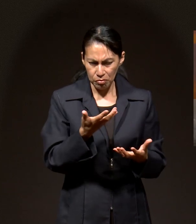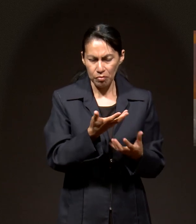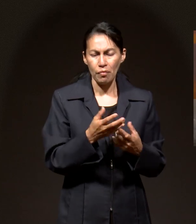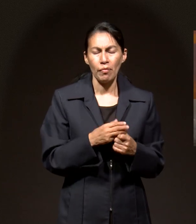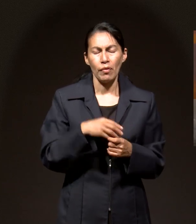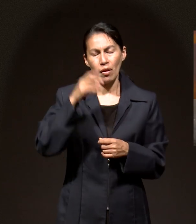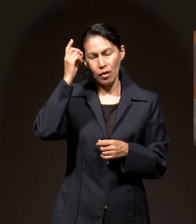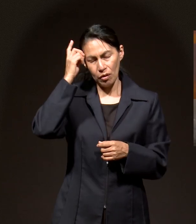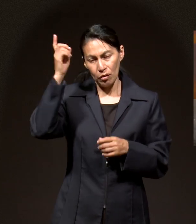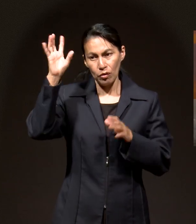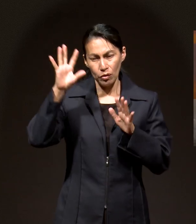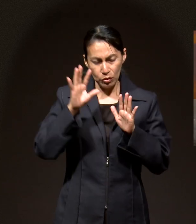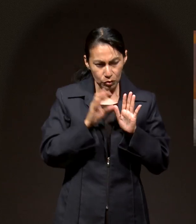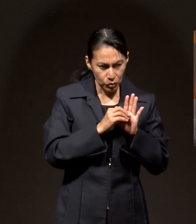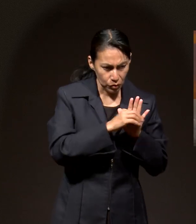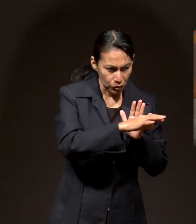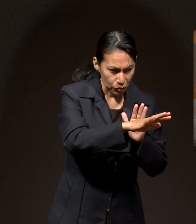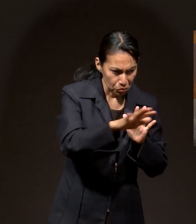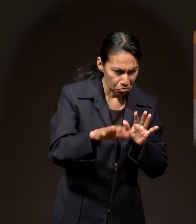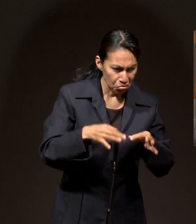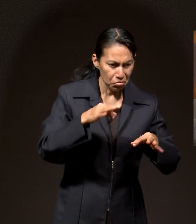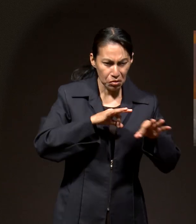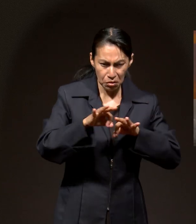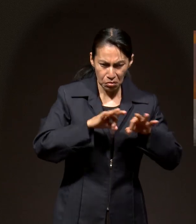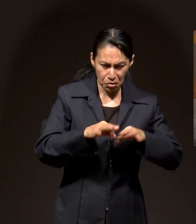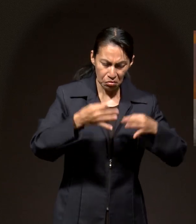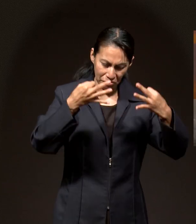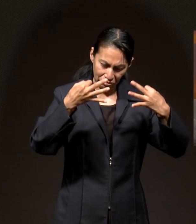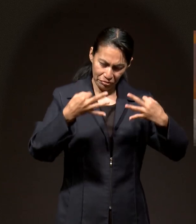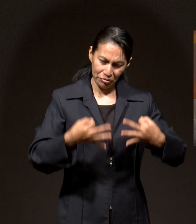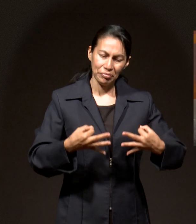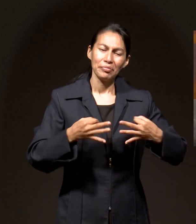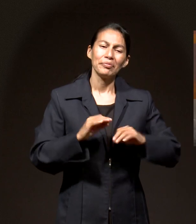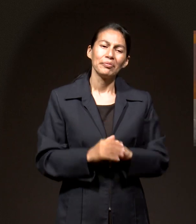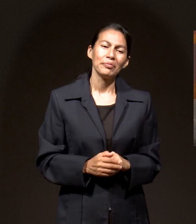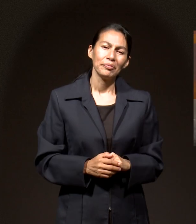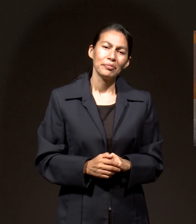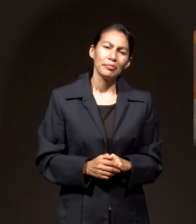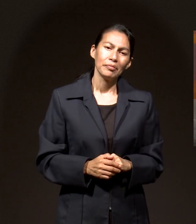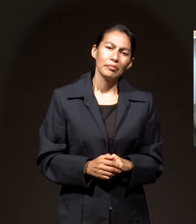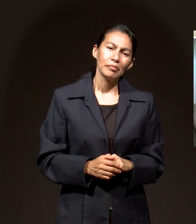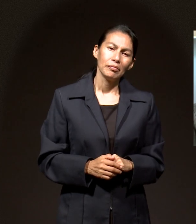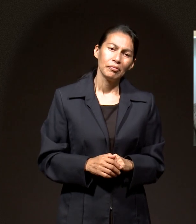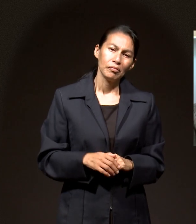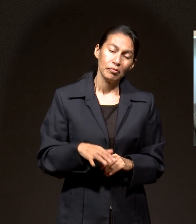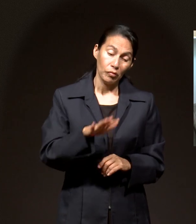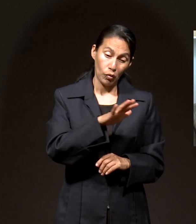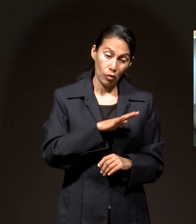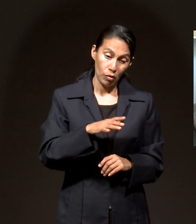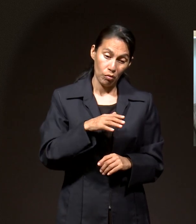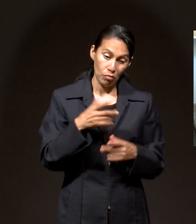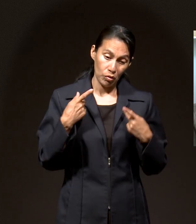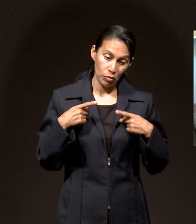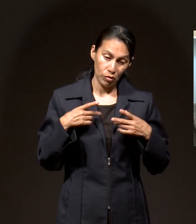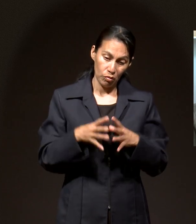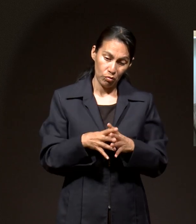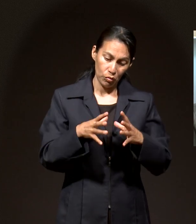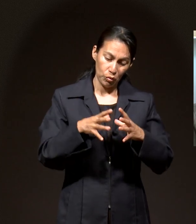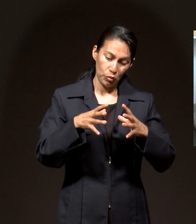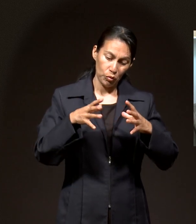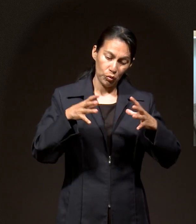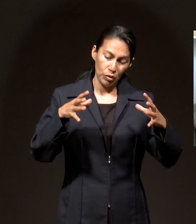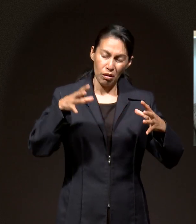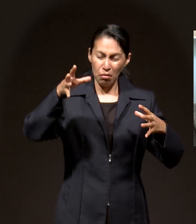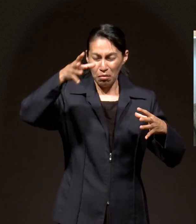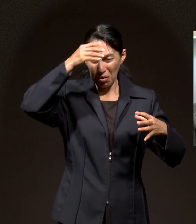Dios, Dios a través de él, ¿verdad?, ha hecho un trabajo fenomenal. Gracias a Dios se ha explayado bastante. Y